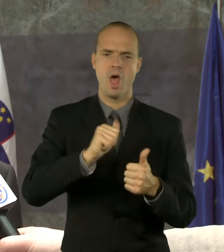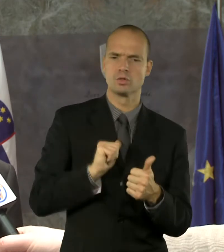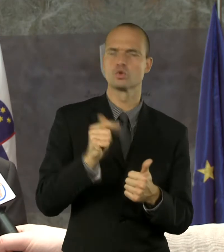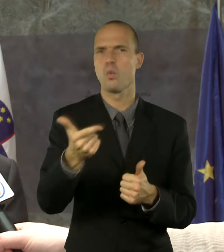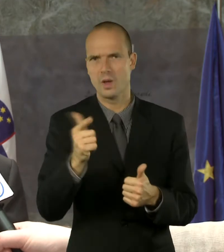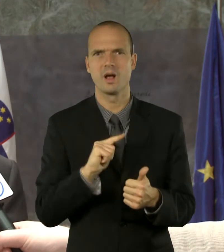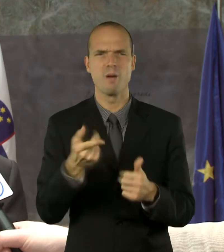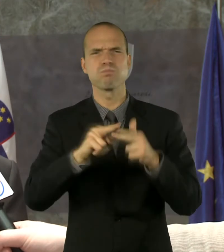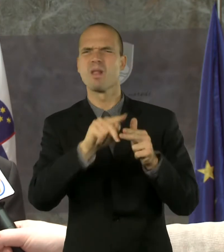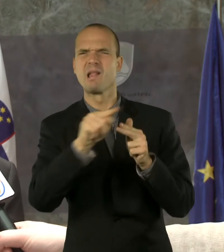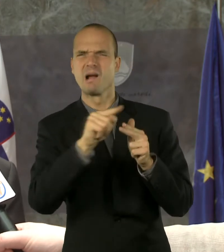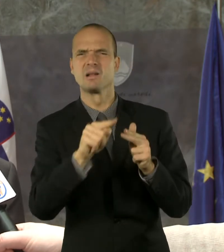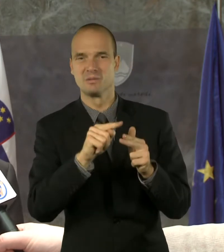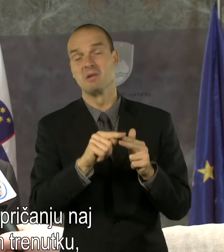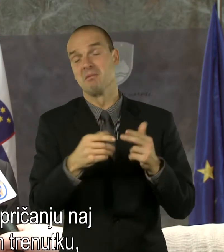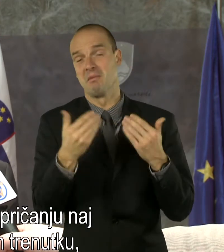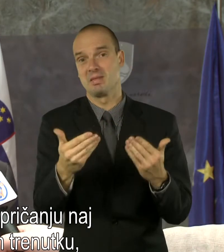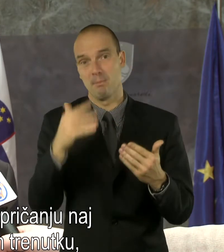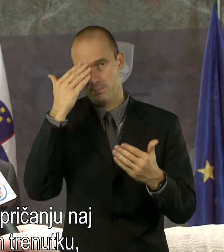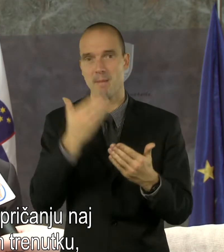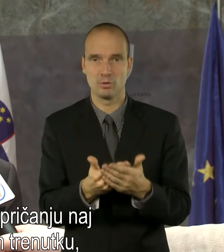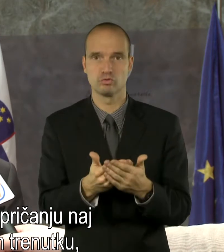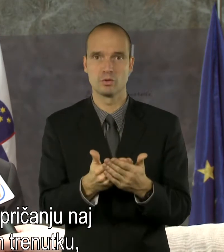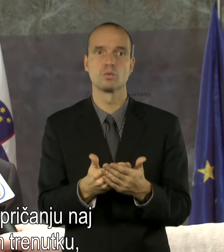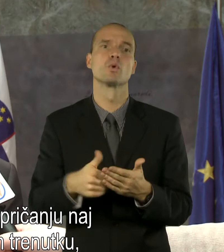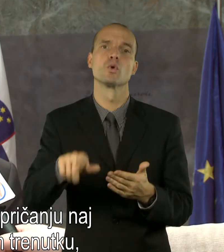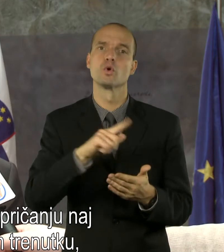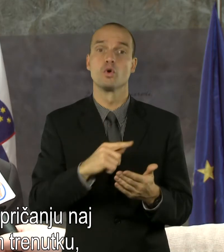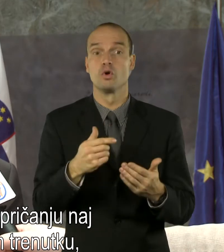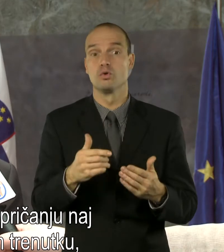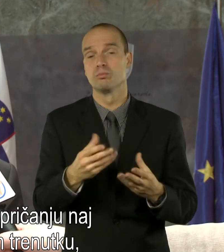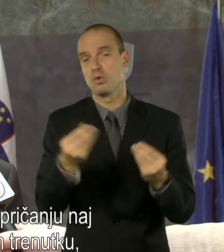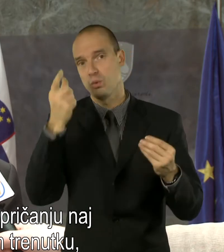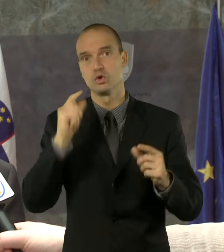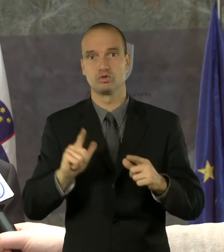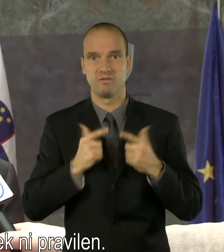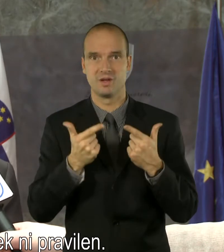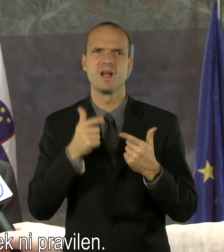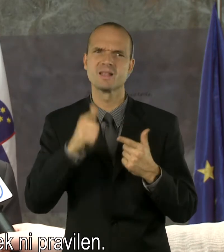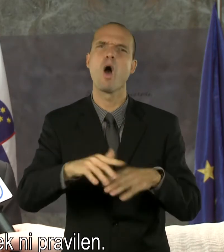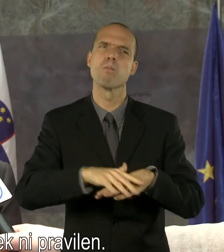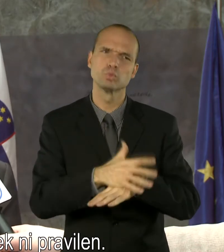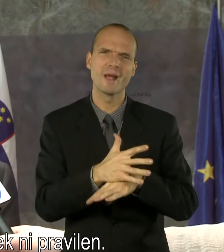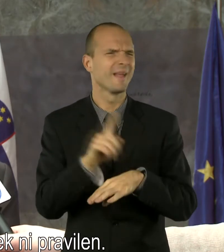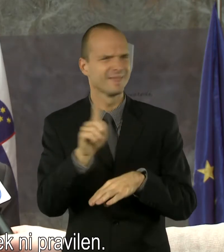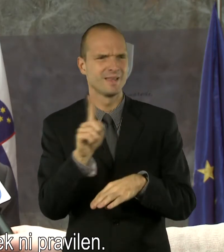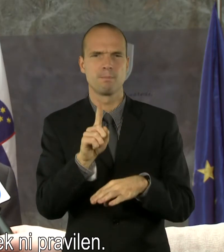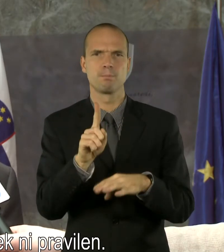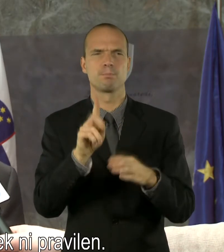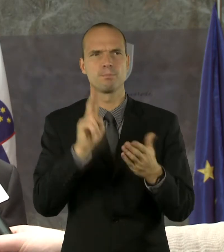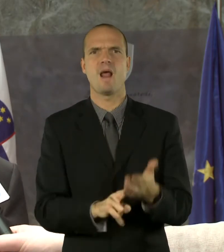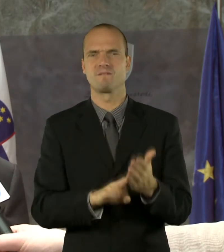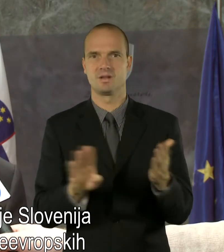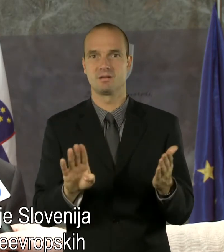drugega. In v tem prepričanju naj bi živeli v tem trenutku. Mislim, da ta občutek ni